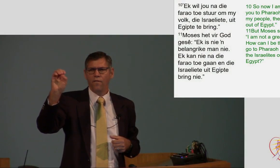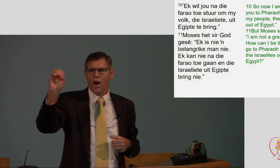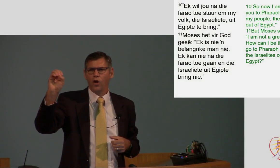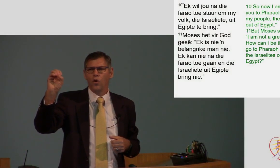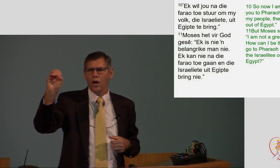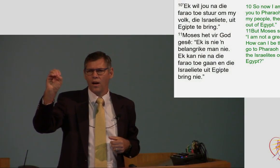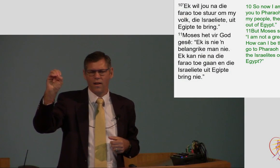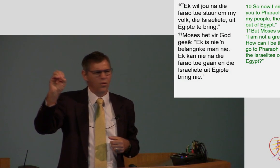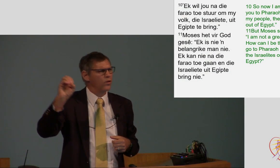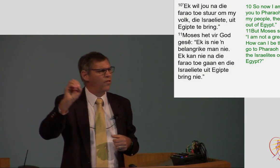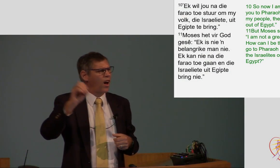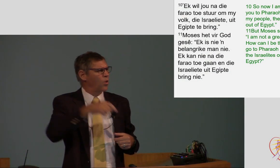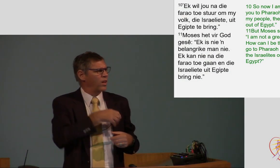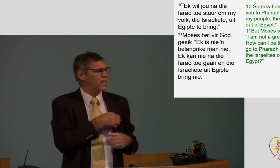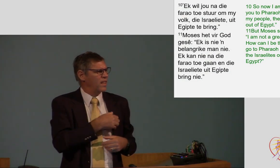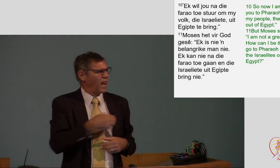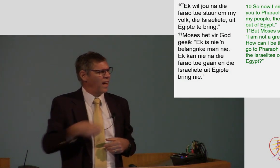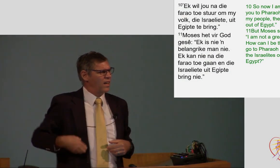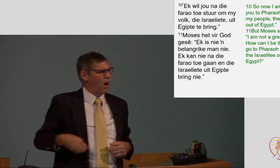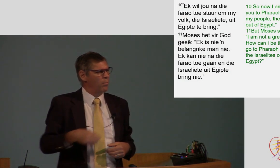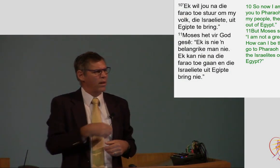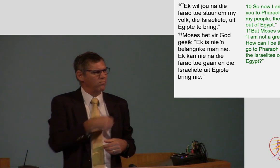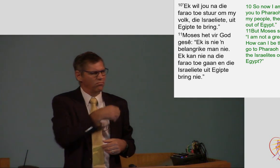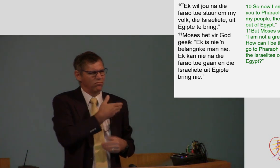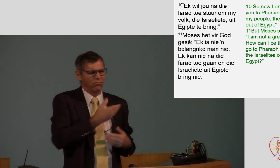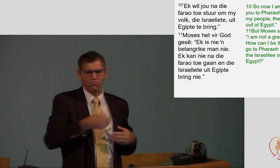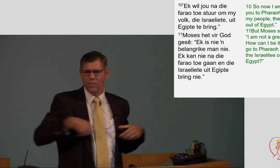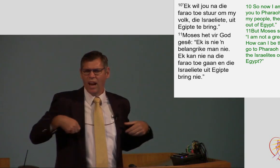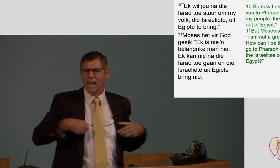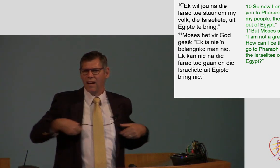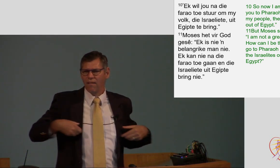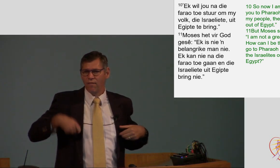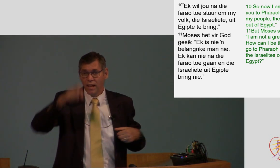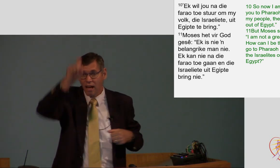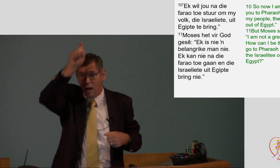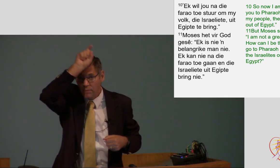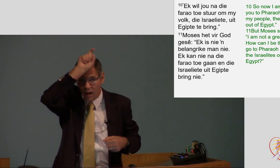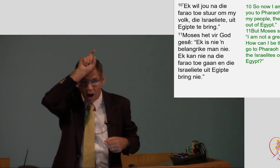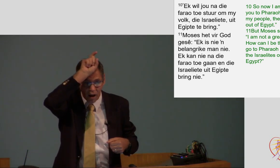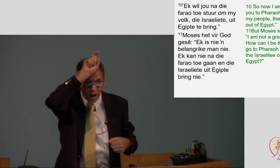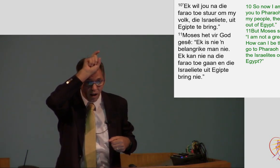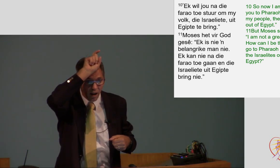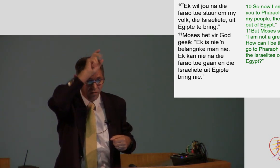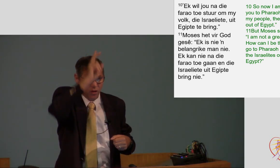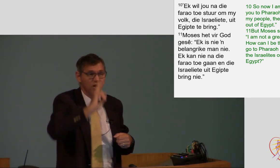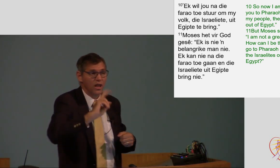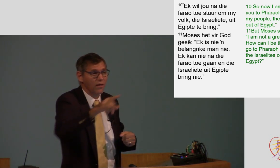Farao. Hoe's Farao? Dis die leier, amper leier van die Egiptenare. Wil stuur vir jou.